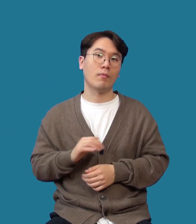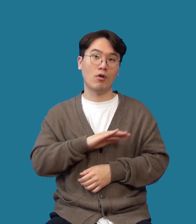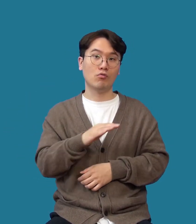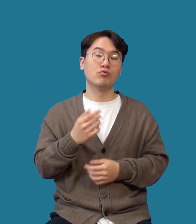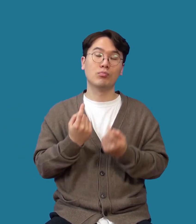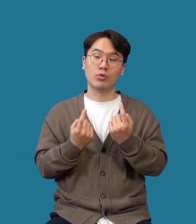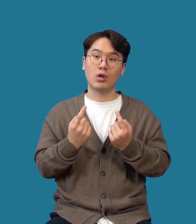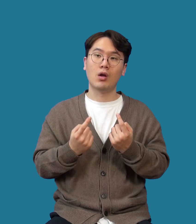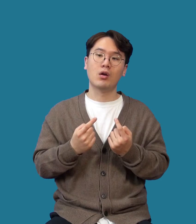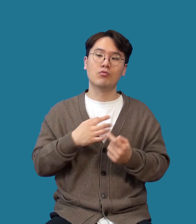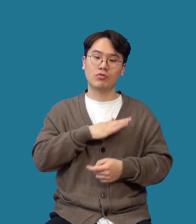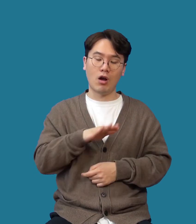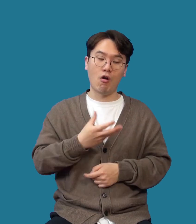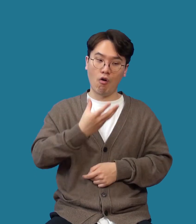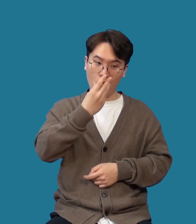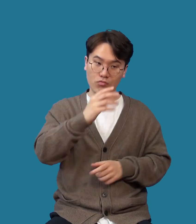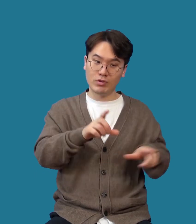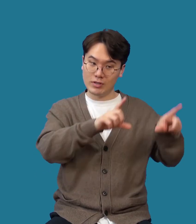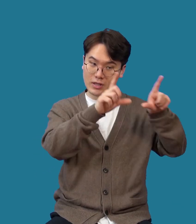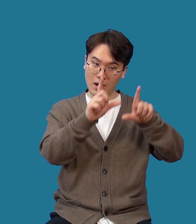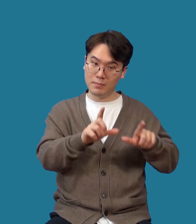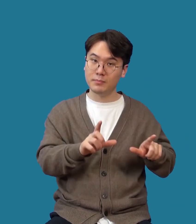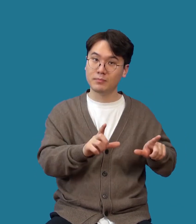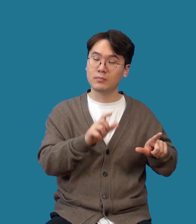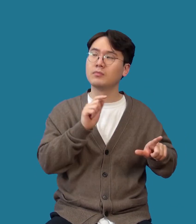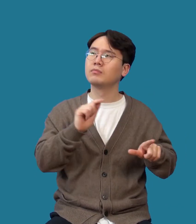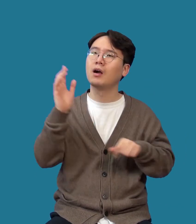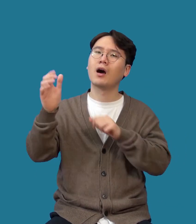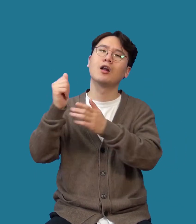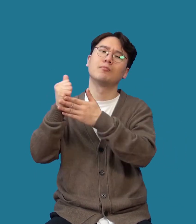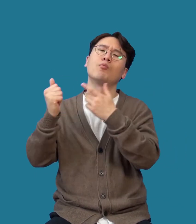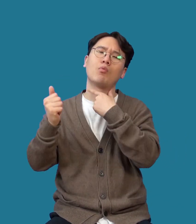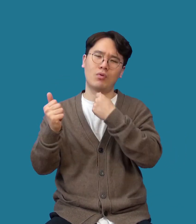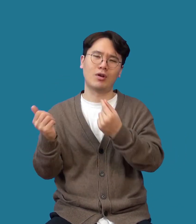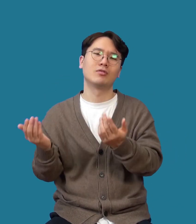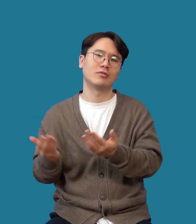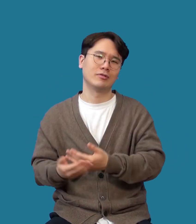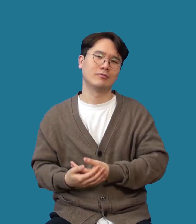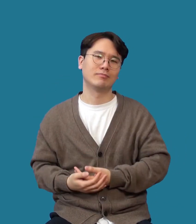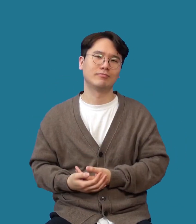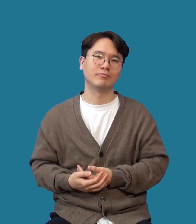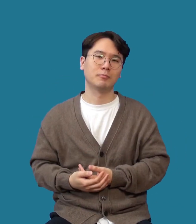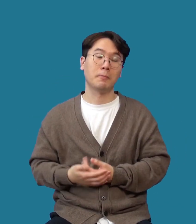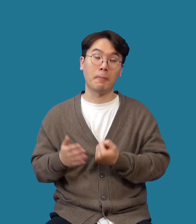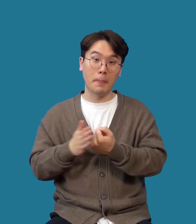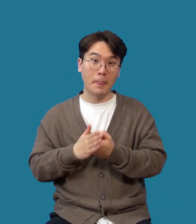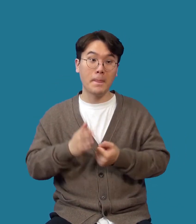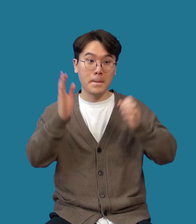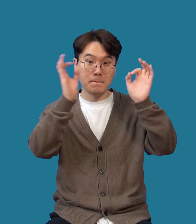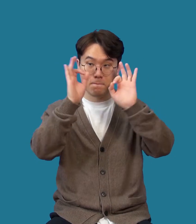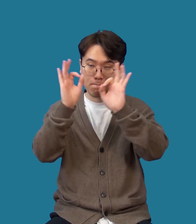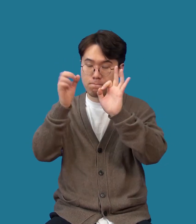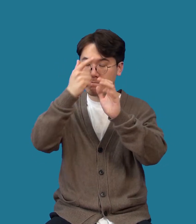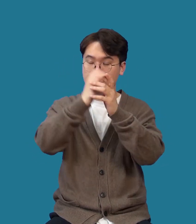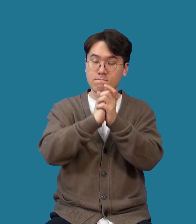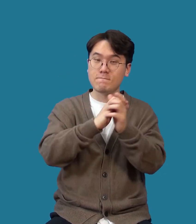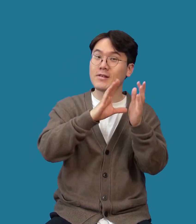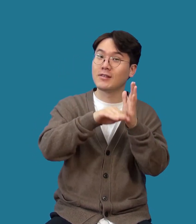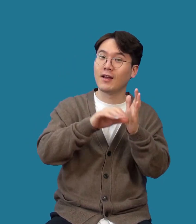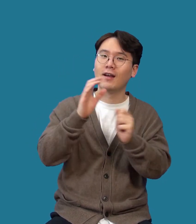우리보다도 하나님께서 그렇게 되기를 더 원하시는 것입니다. 그래서 구할 때 얼마든지 주십니다.